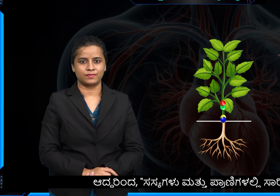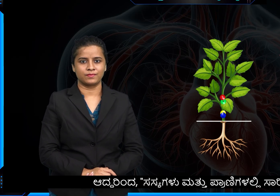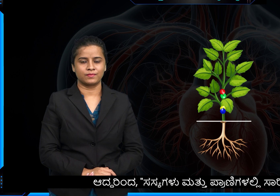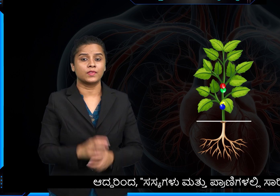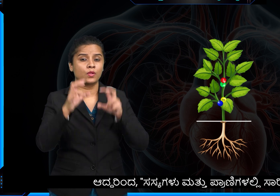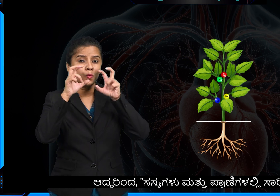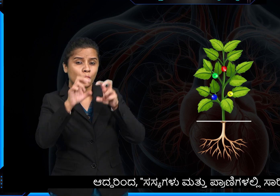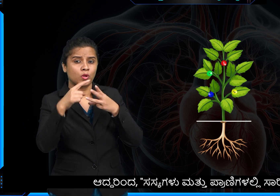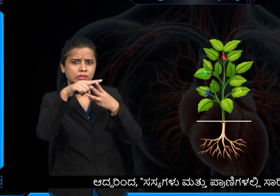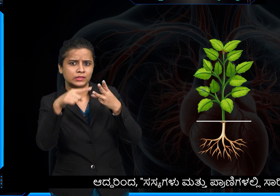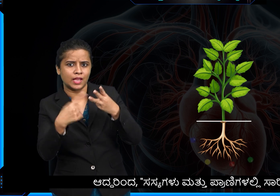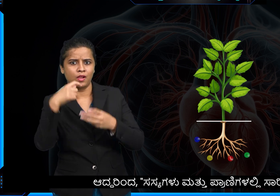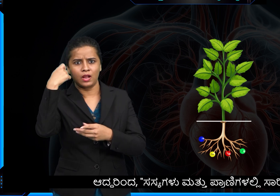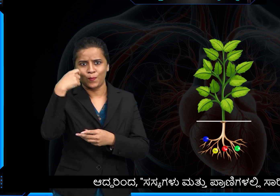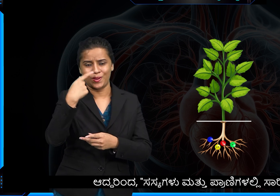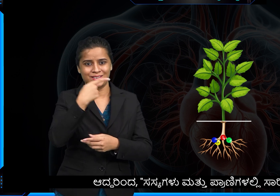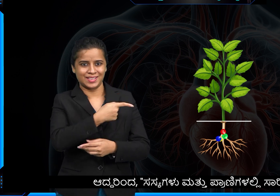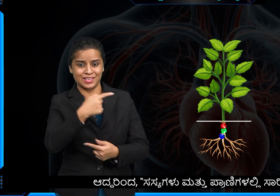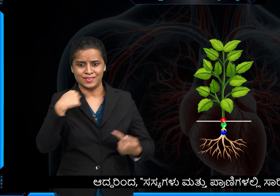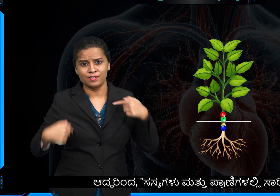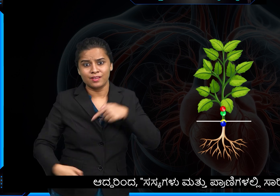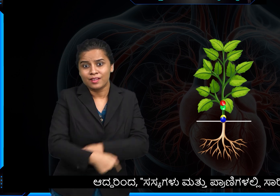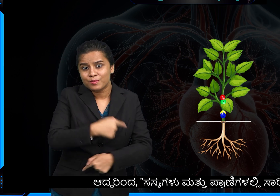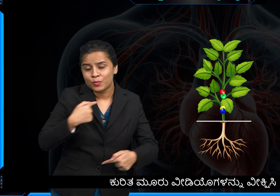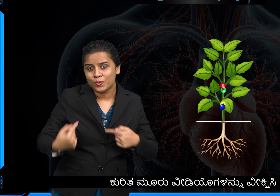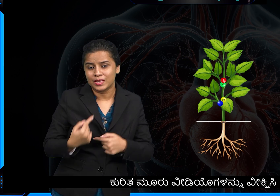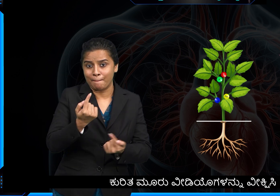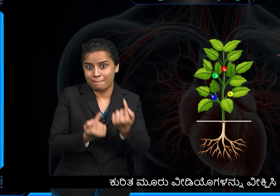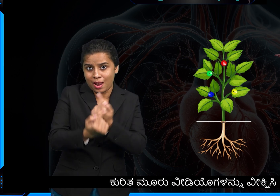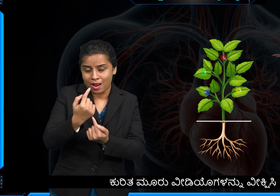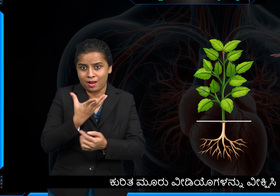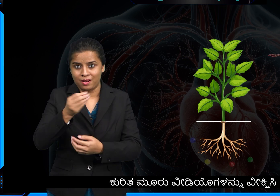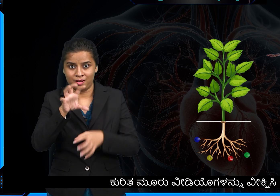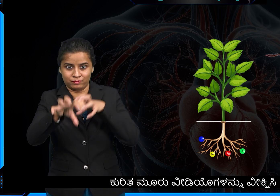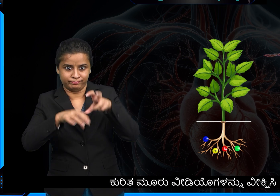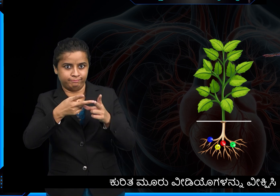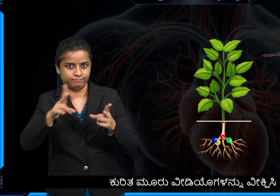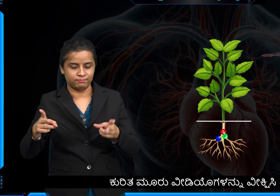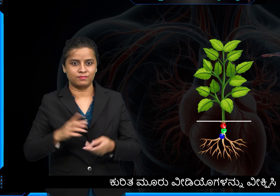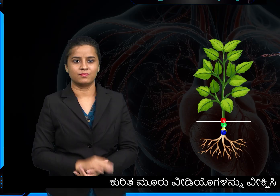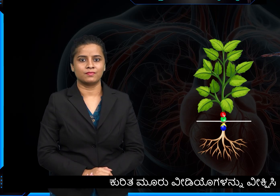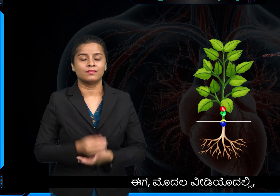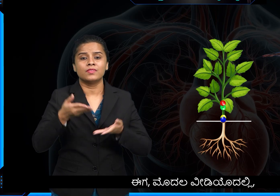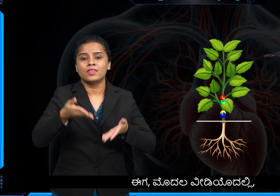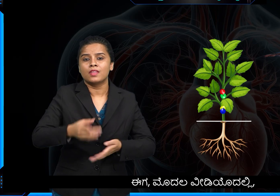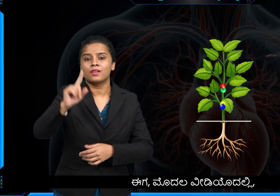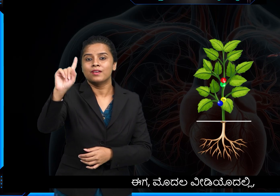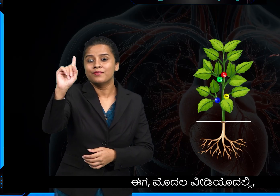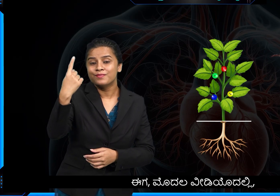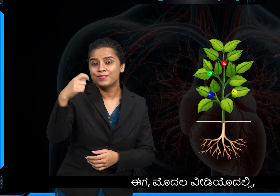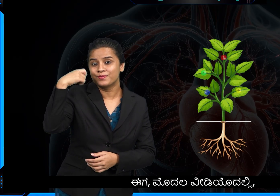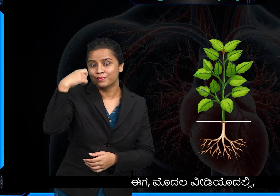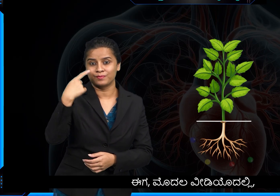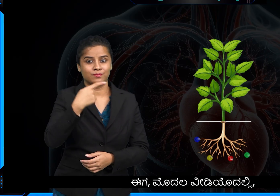ಆದ್ದರಿಂದ ಸಸ್ಯಗಳು ಮತ್ತು ಪ್ರಾಣಿಗಳಲ್ಲಿ ಸಾರಿಗೆ ಕುರಿತ 3 ವಿಡಿಯೋಗಳನ್ನು ವೀಕ್ಷಿಸಿ. ಈಗ